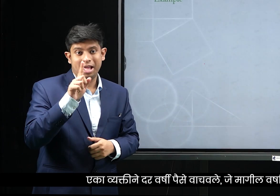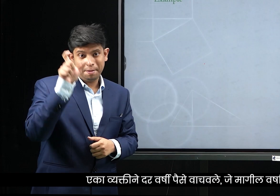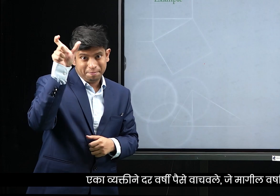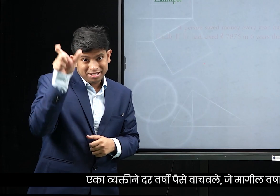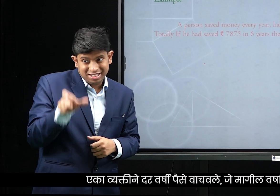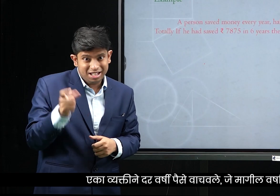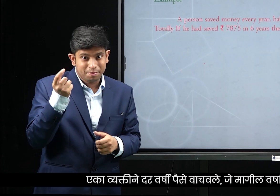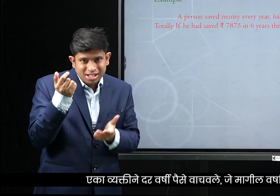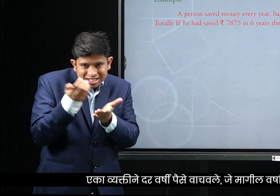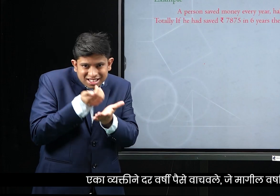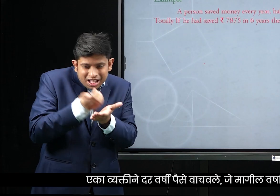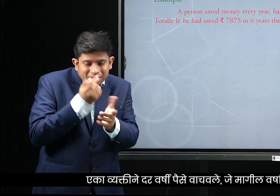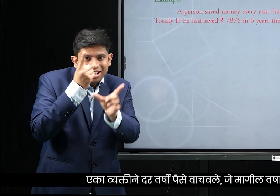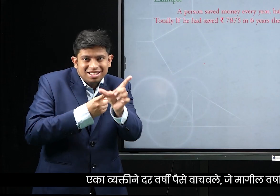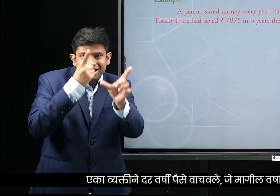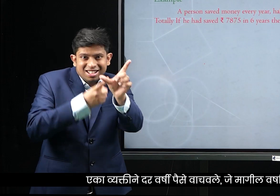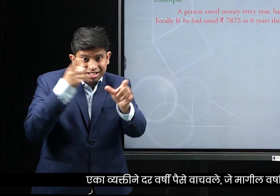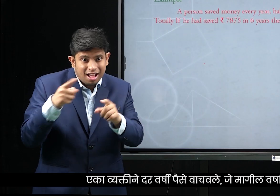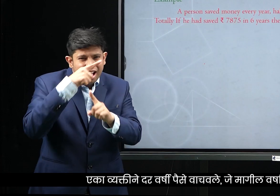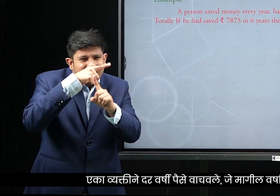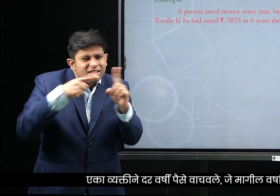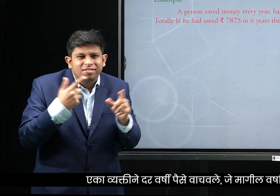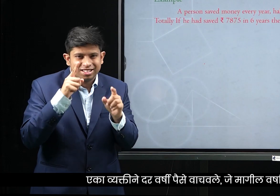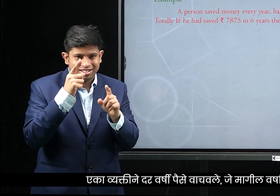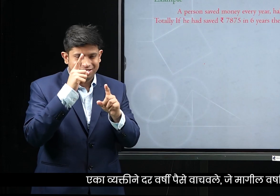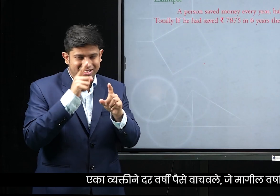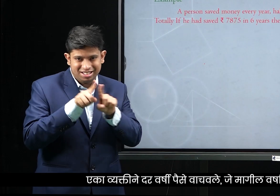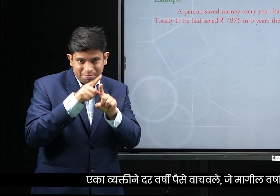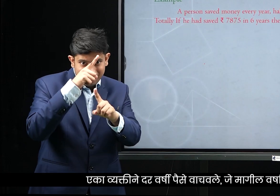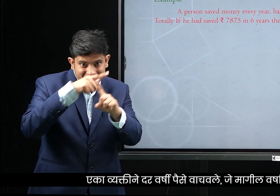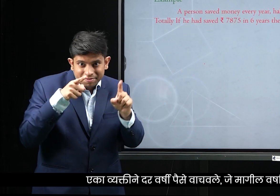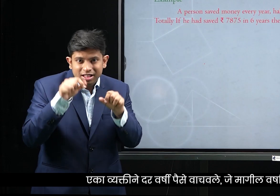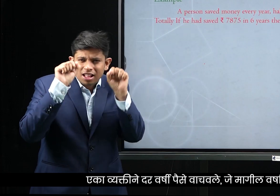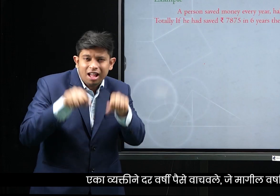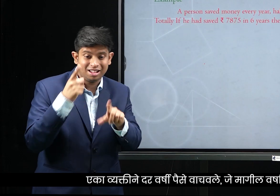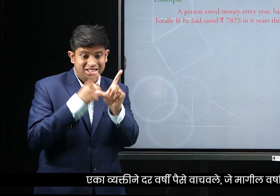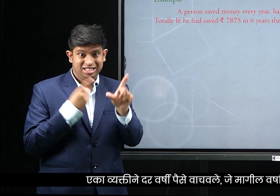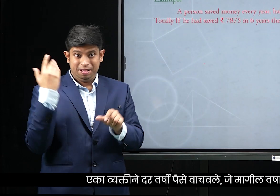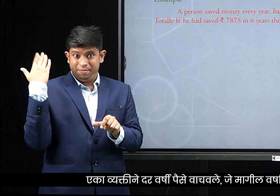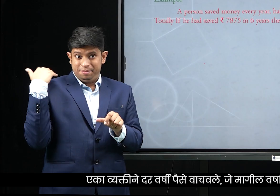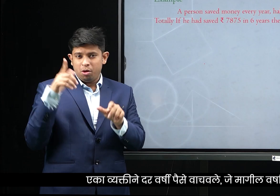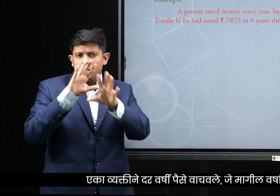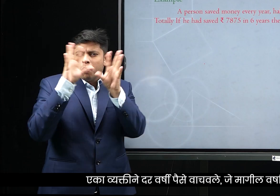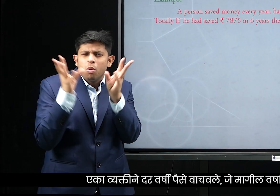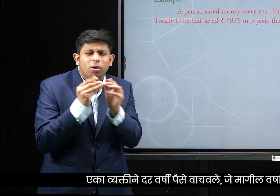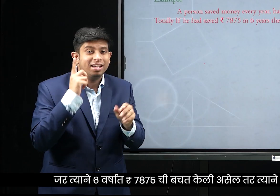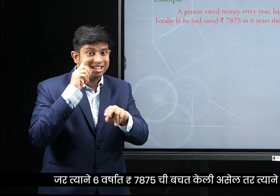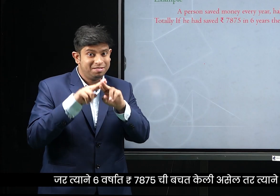एका व्यक्तीने दरवर्षी पैसे वाचवले जे मागील वर्षाच्या तुलनेत निम्मे होते. जर